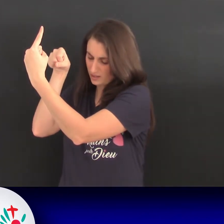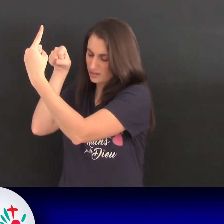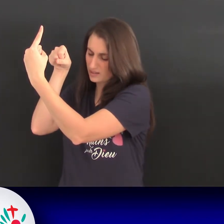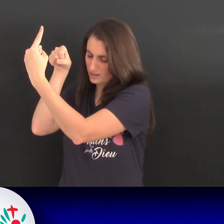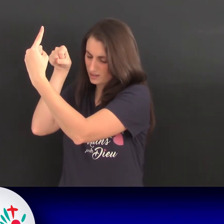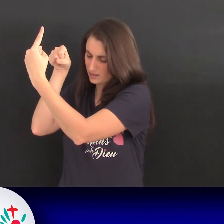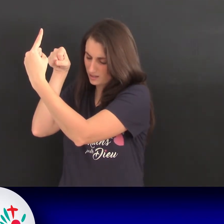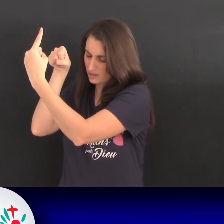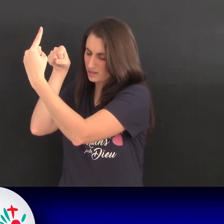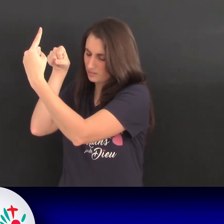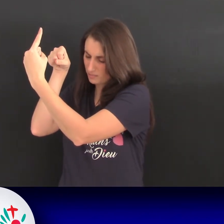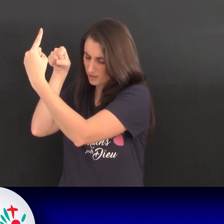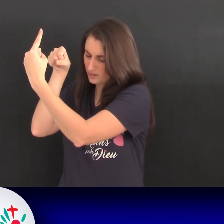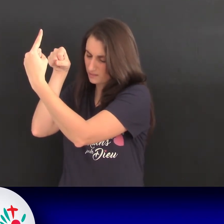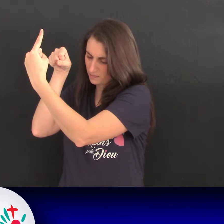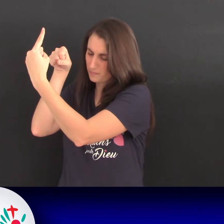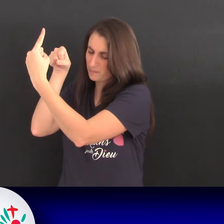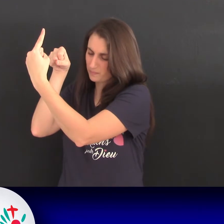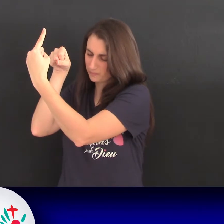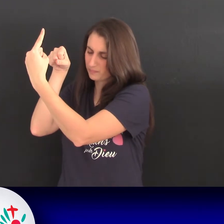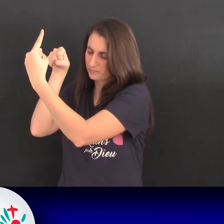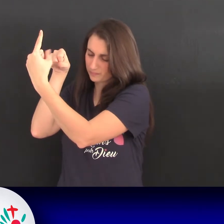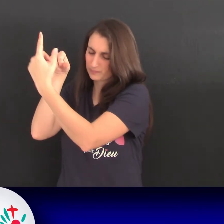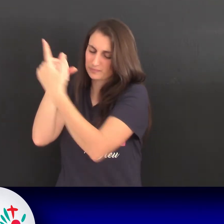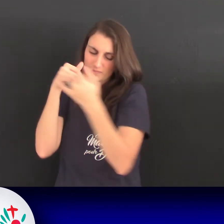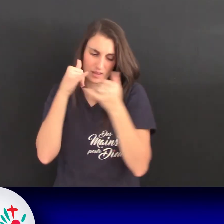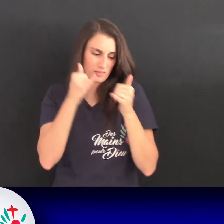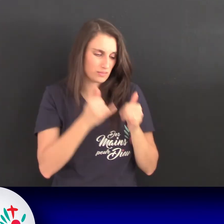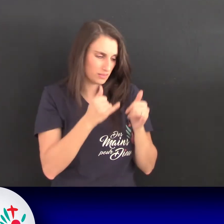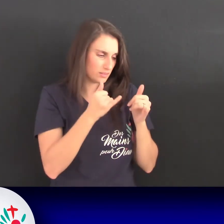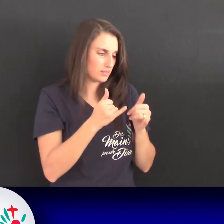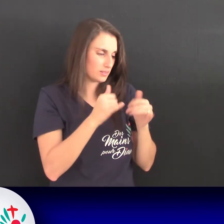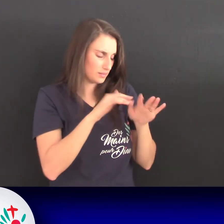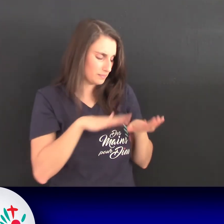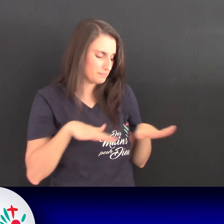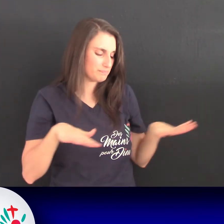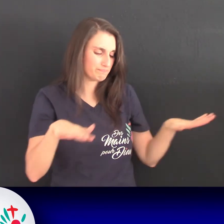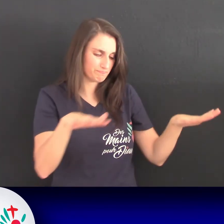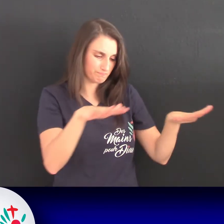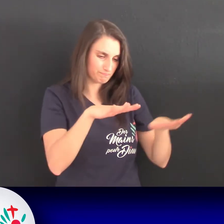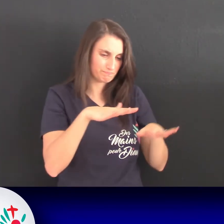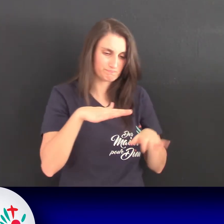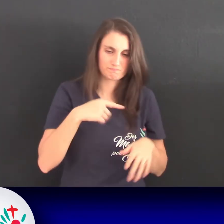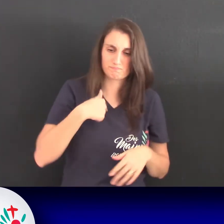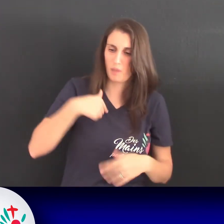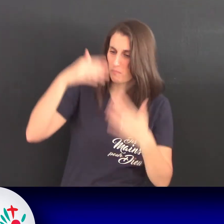tombe à tes pieds, et je